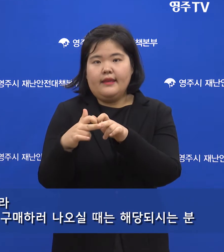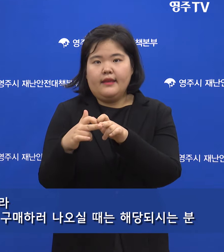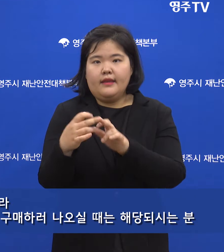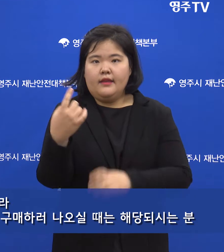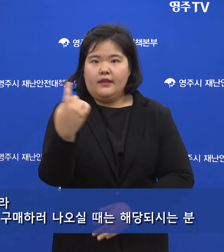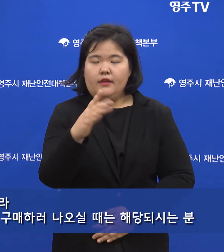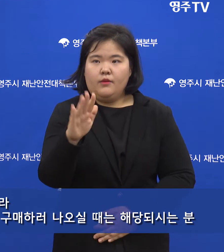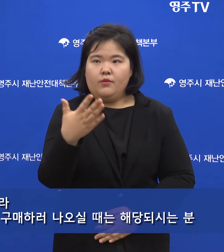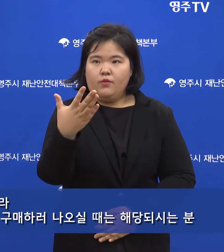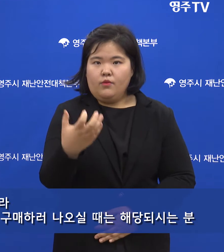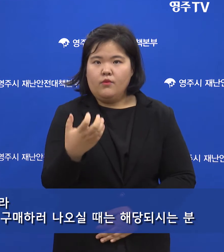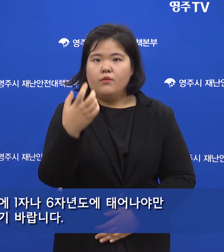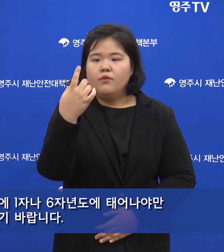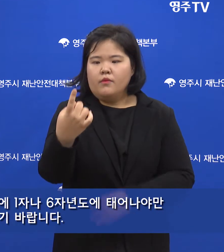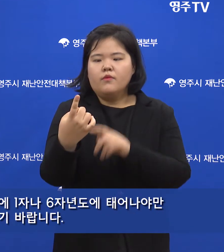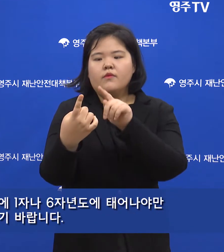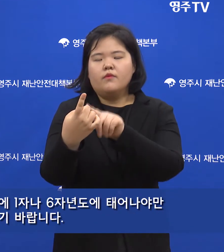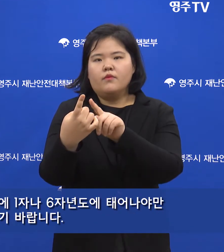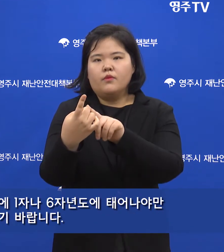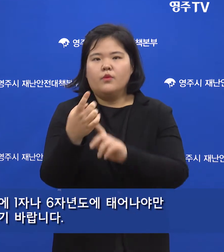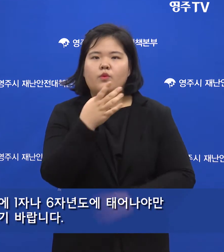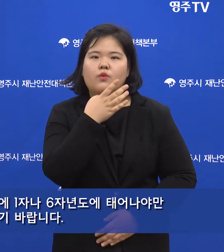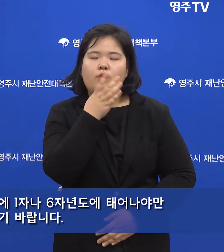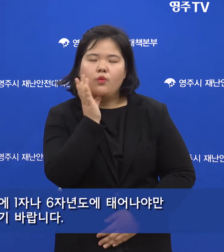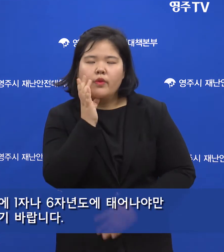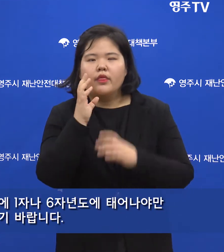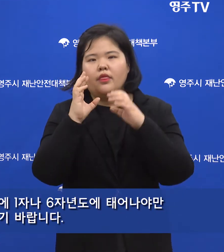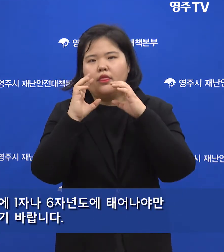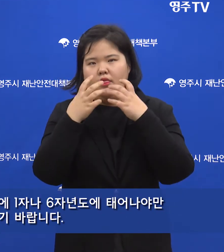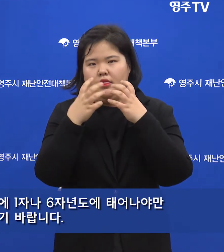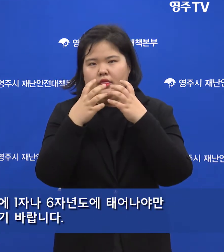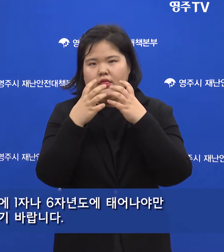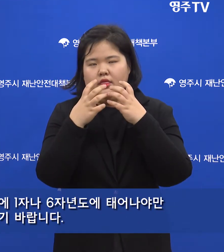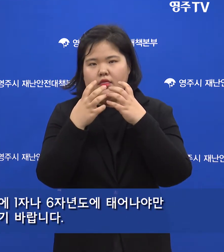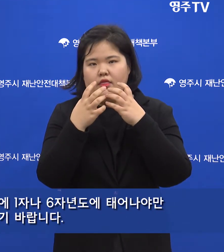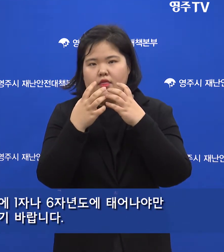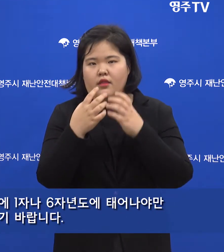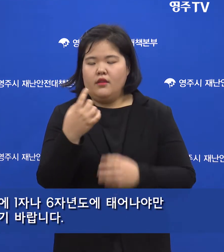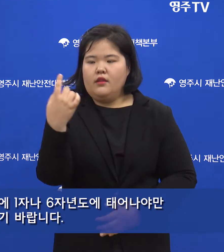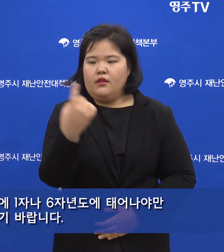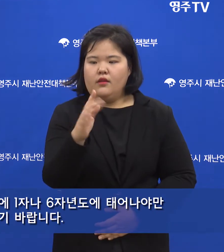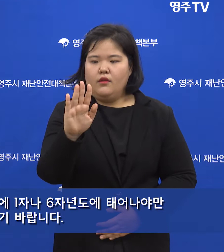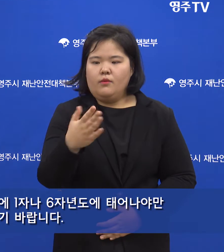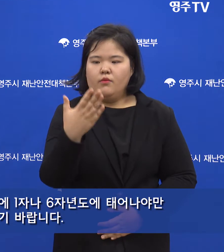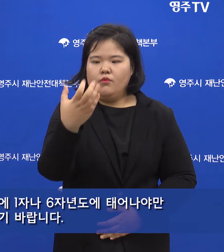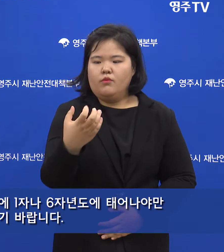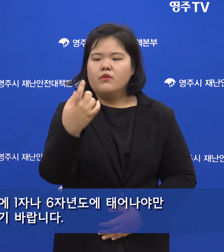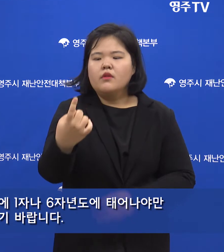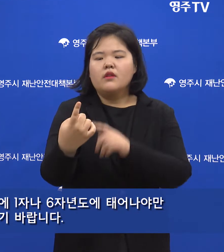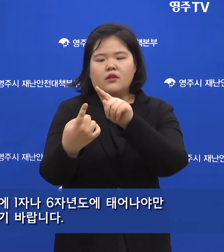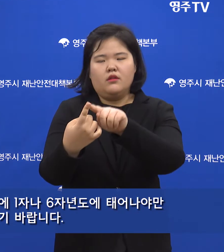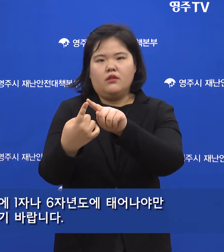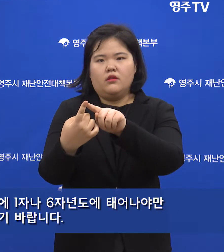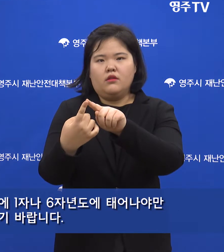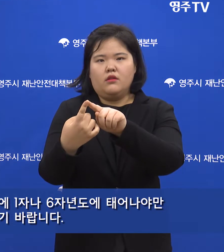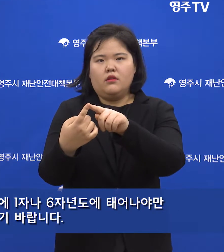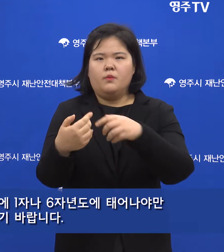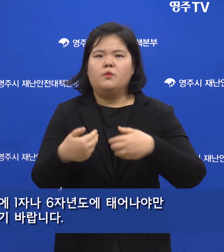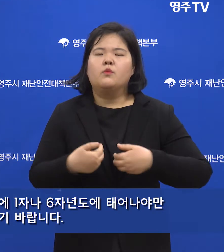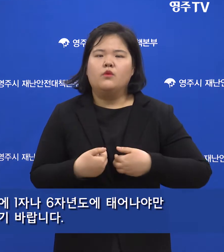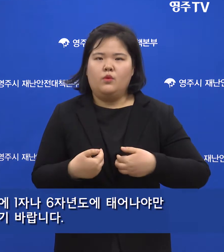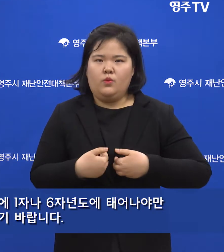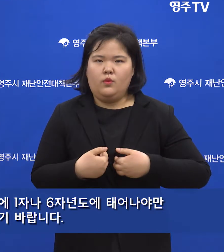때는 그 해당이 되시는 분, 예를 들면 노인이나 아이가 그 연도에 1자나 6자 연도에